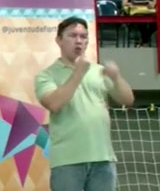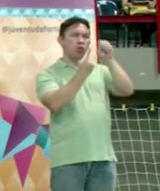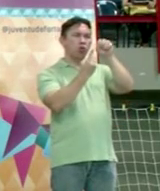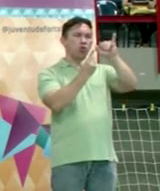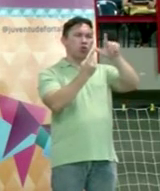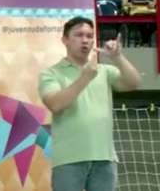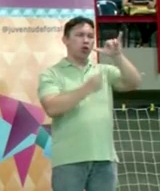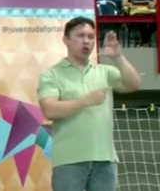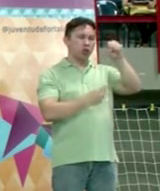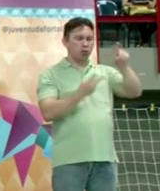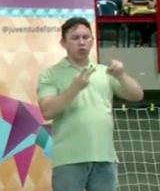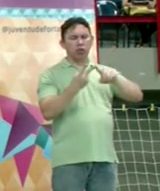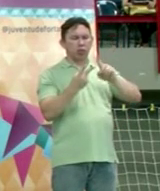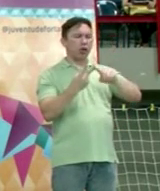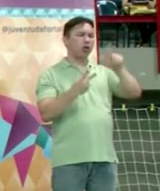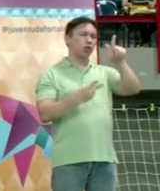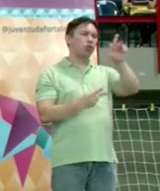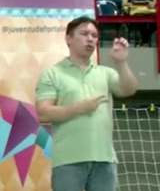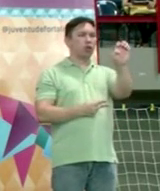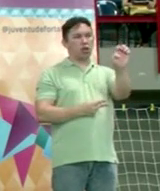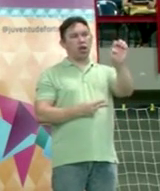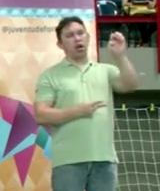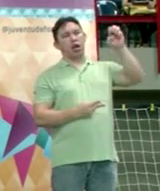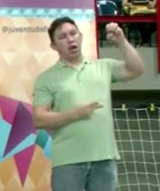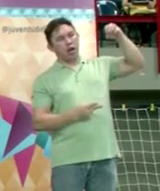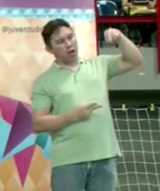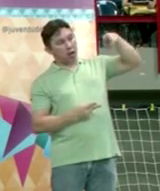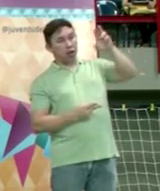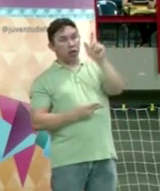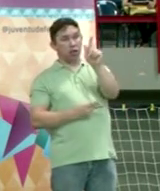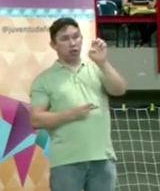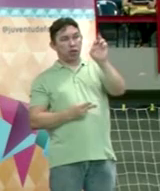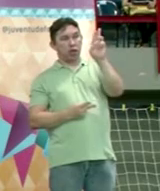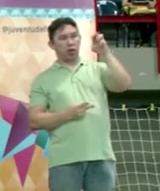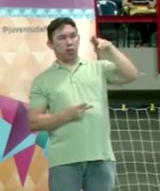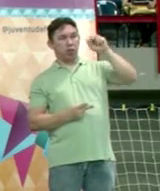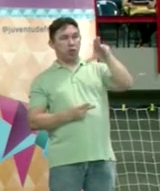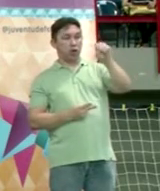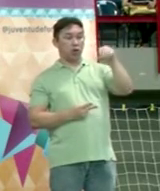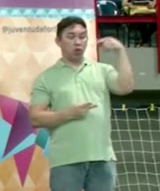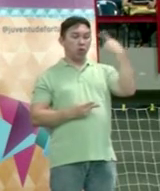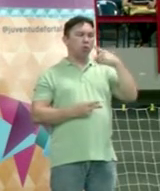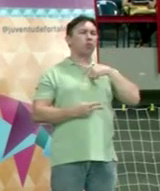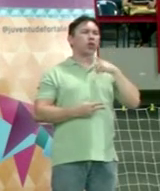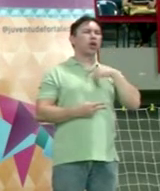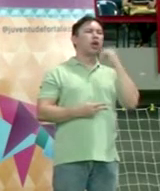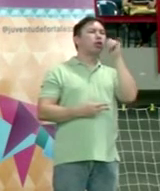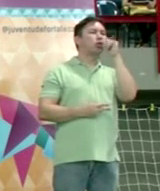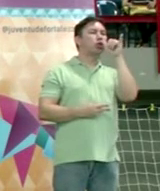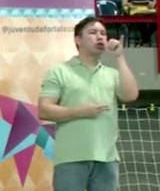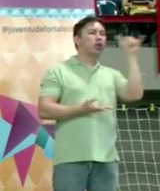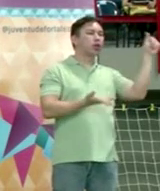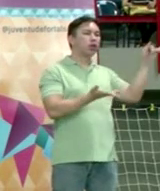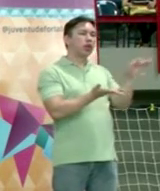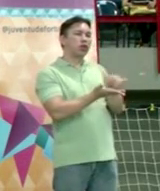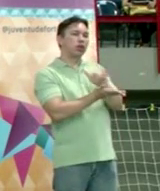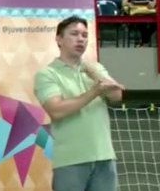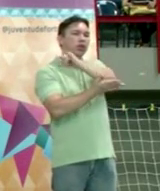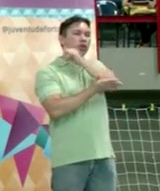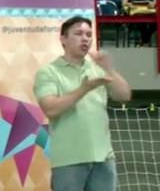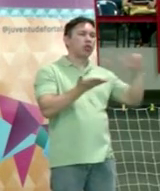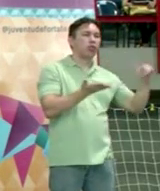silício, o germânio também, eles são elementos chamados de semicondutores. Tiago, qual é